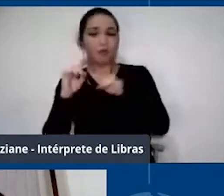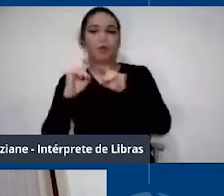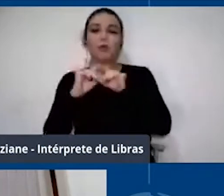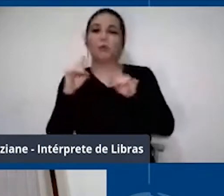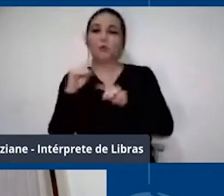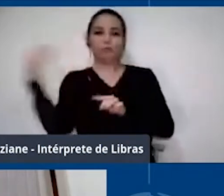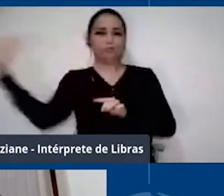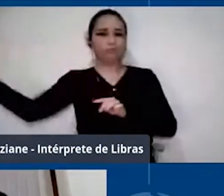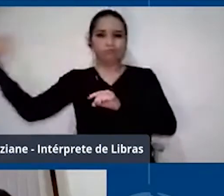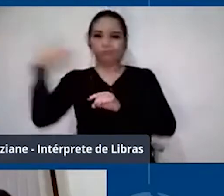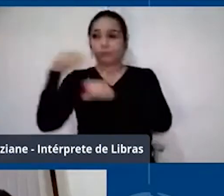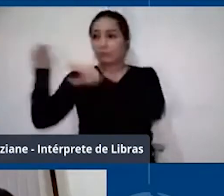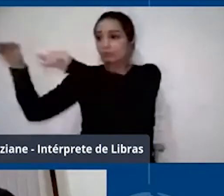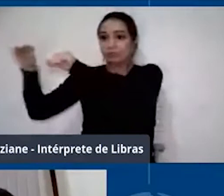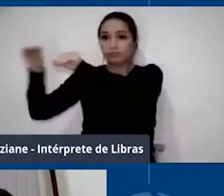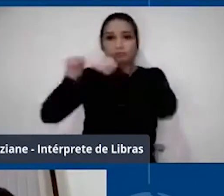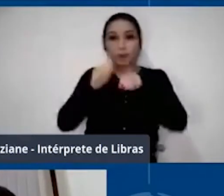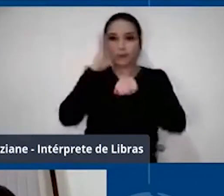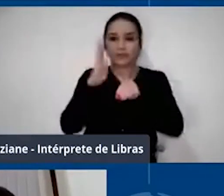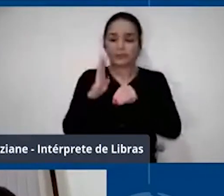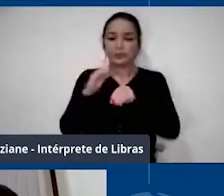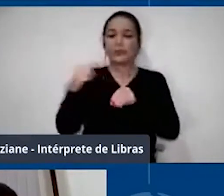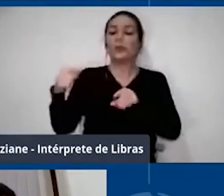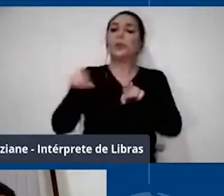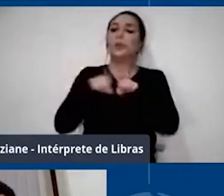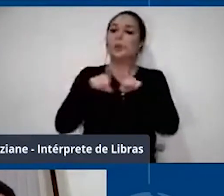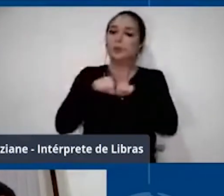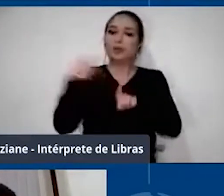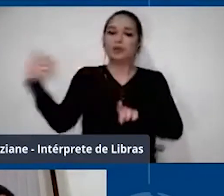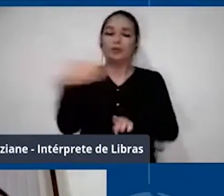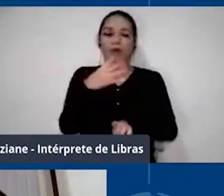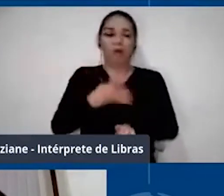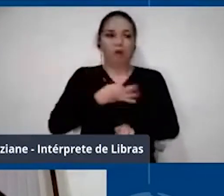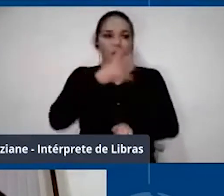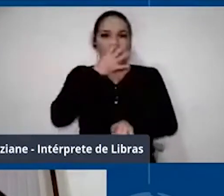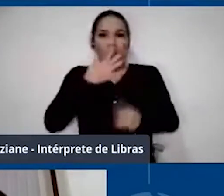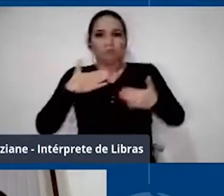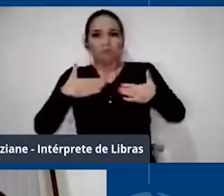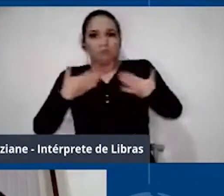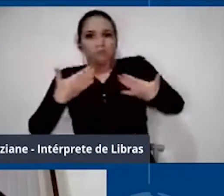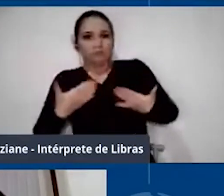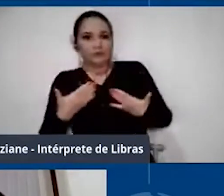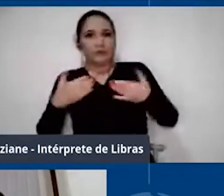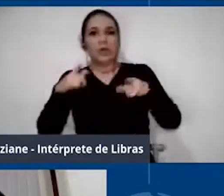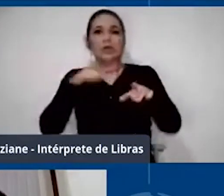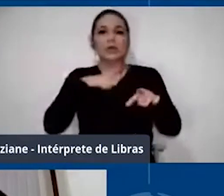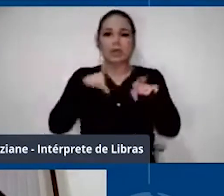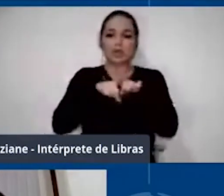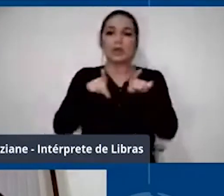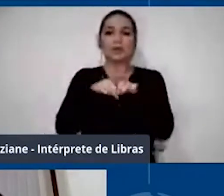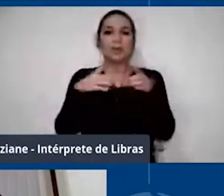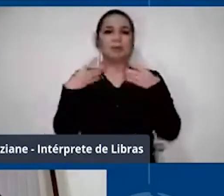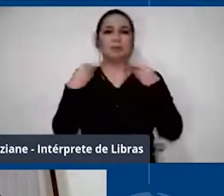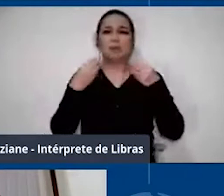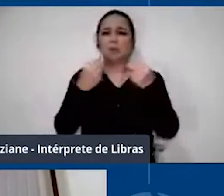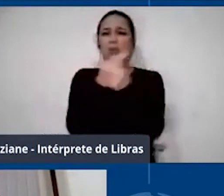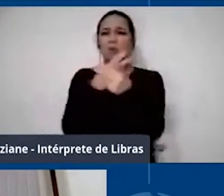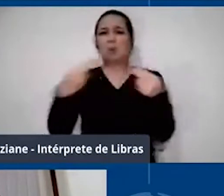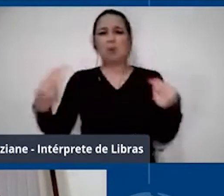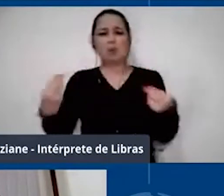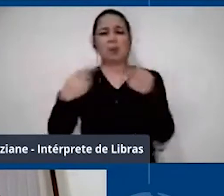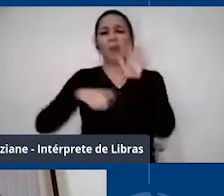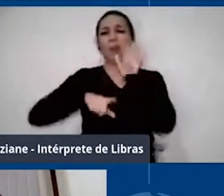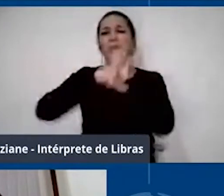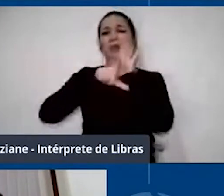Brasil, né? Eles se assustam exatamente com essa, eu diria assim, floresta que nós temos, né? Um cipoal de legislação